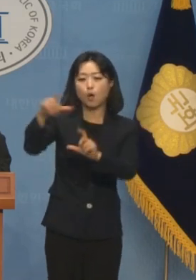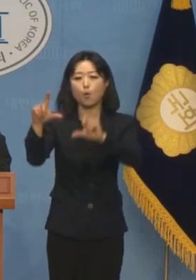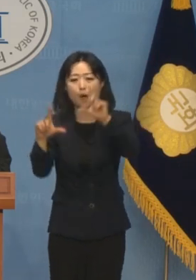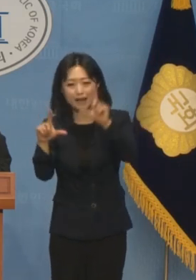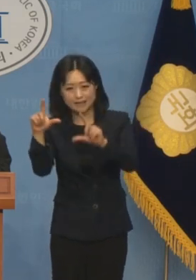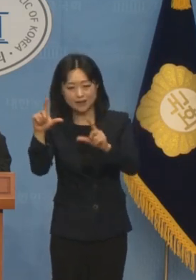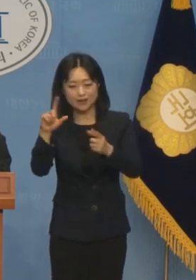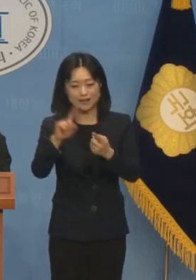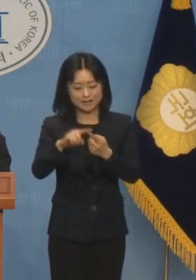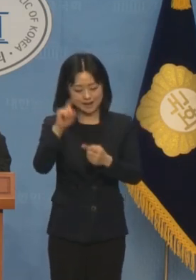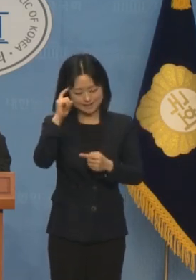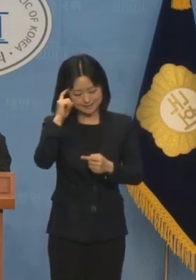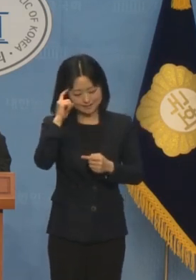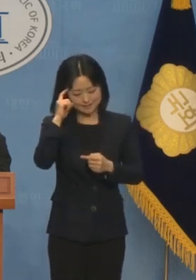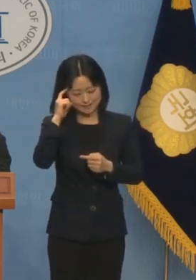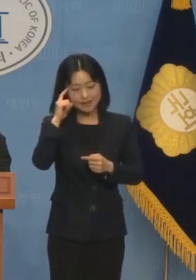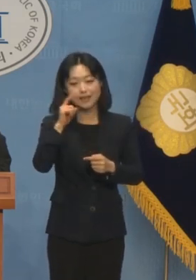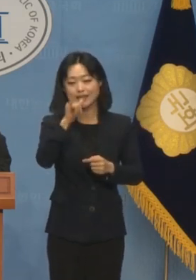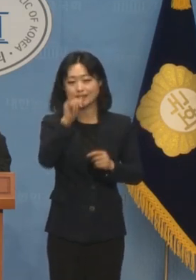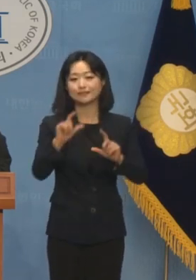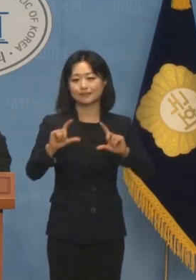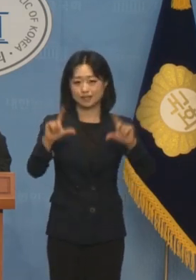대해 되짚어볼 예정입니다.